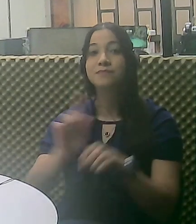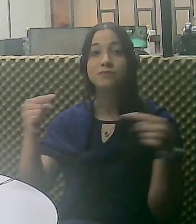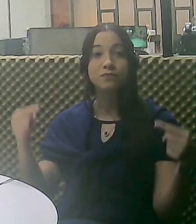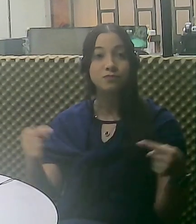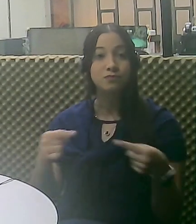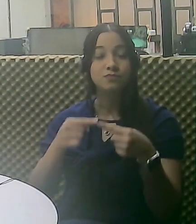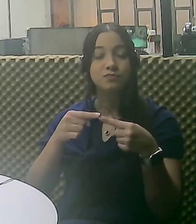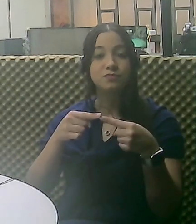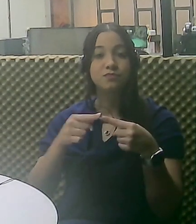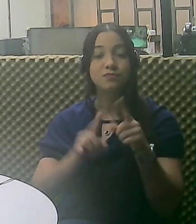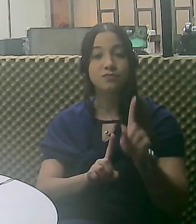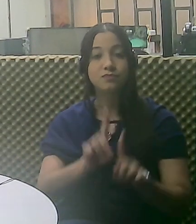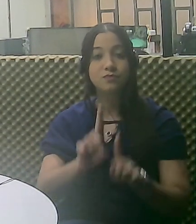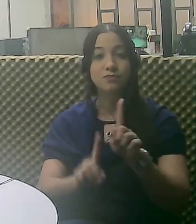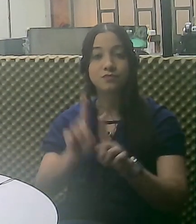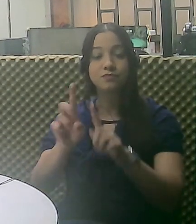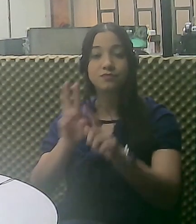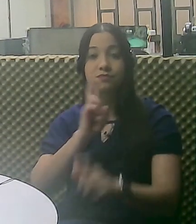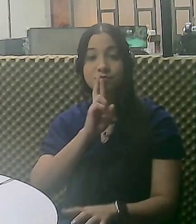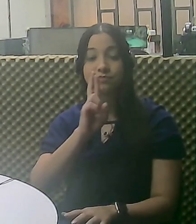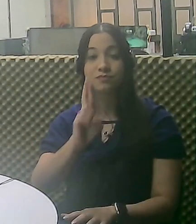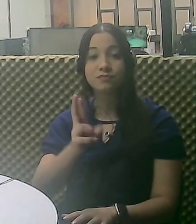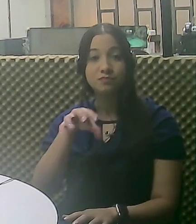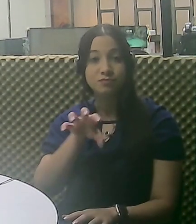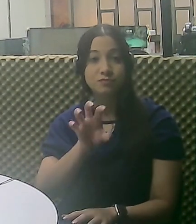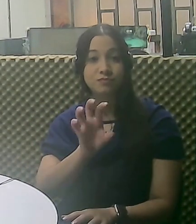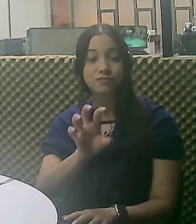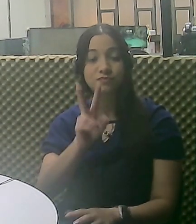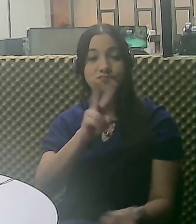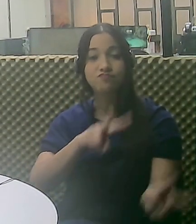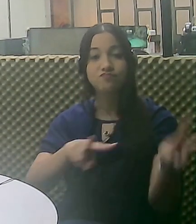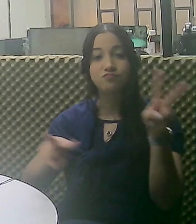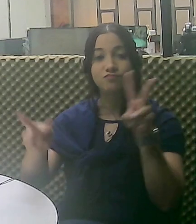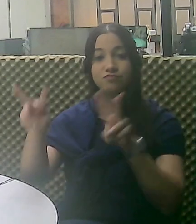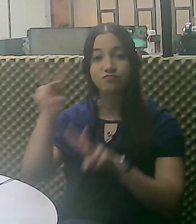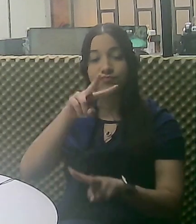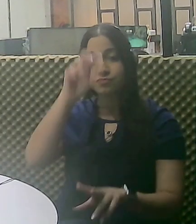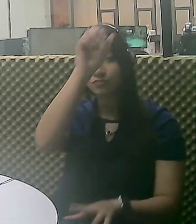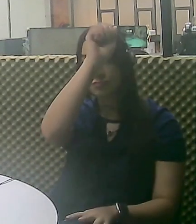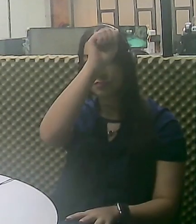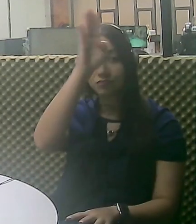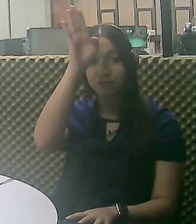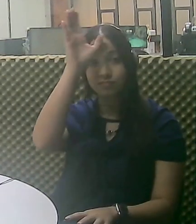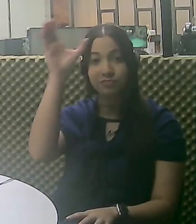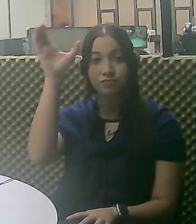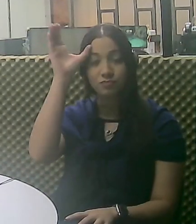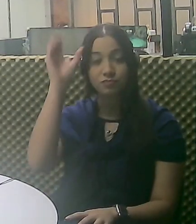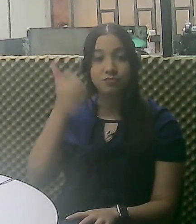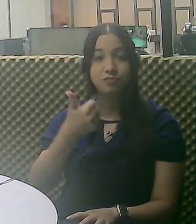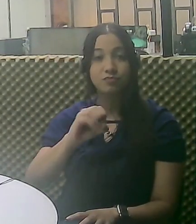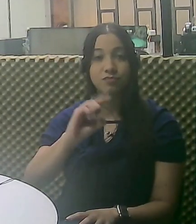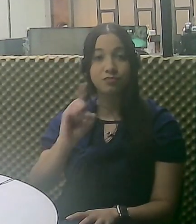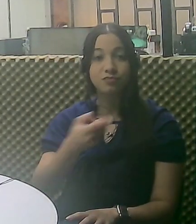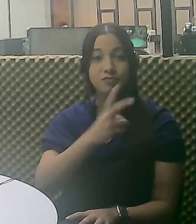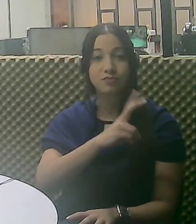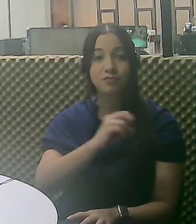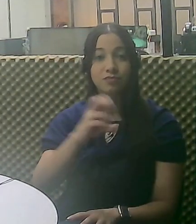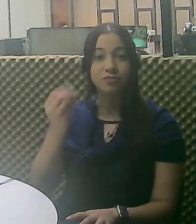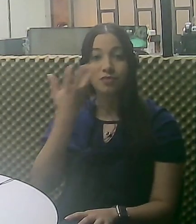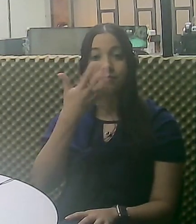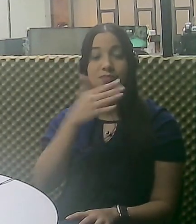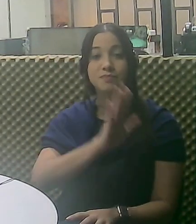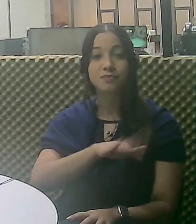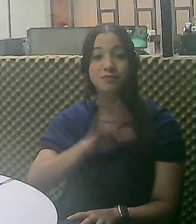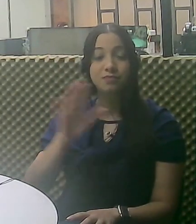em indicadores de resultados e, nesse sentido, avaliou o nível de alfabetização das mais de 10.500 crianças